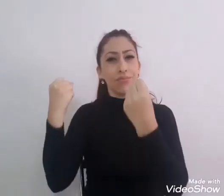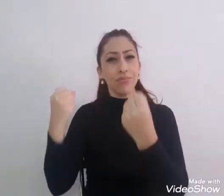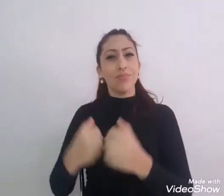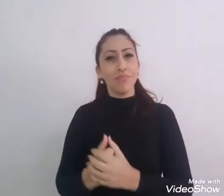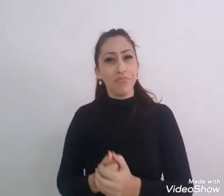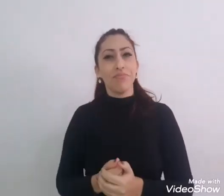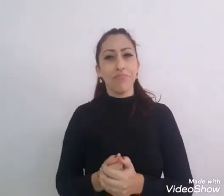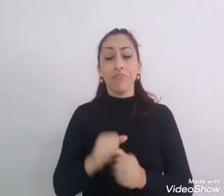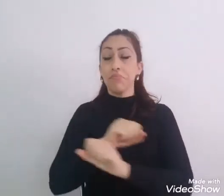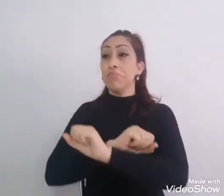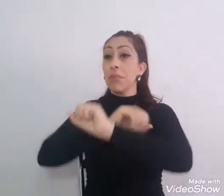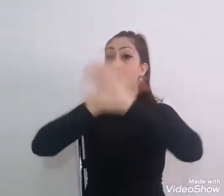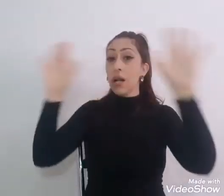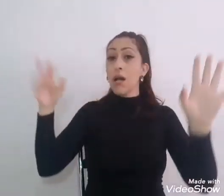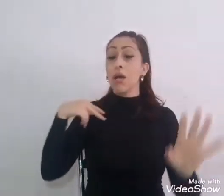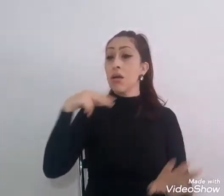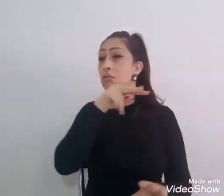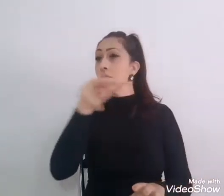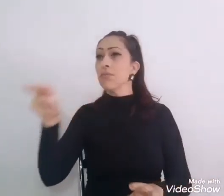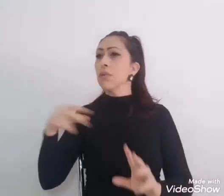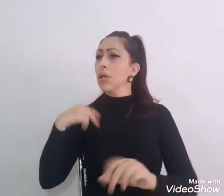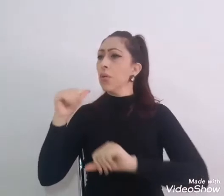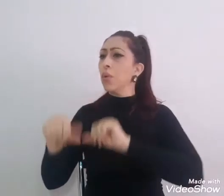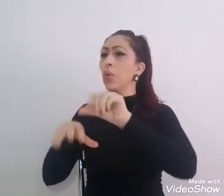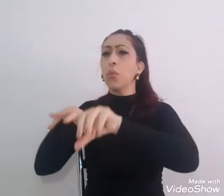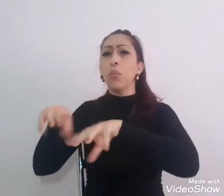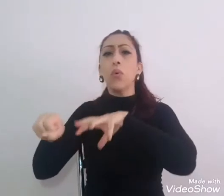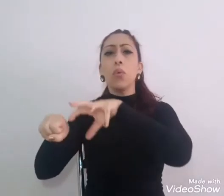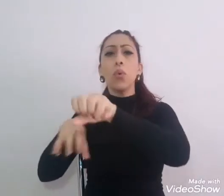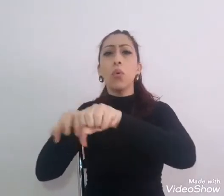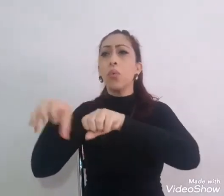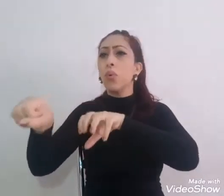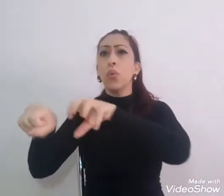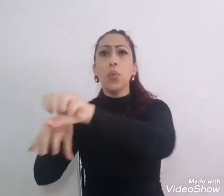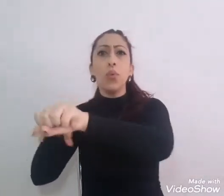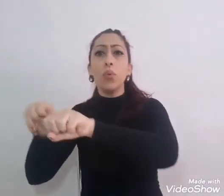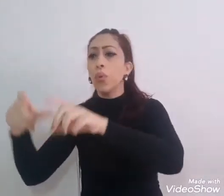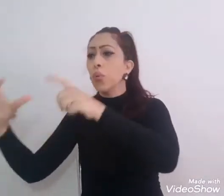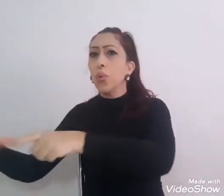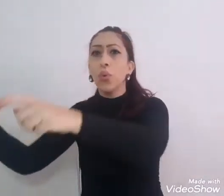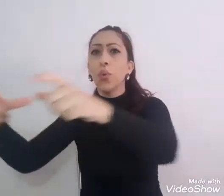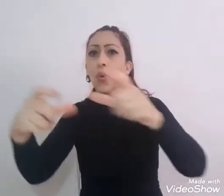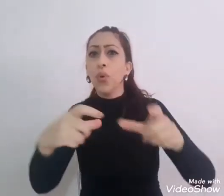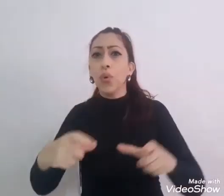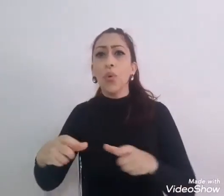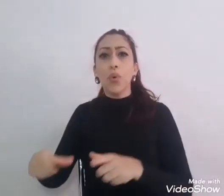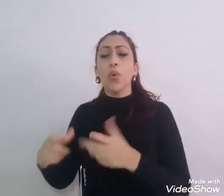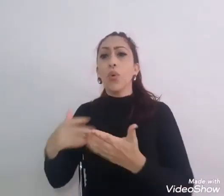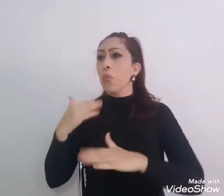Porque os povos, eles vão dominando tanto o uso dos metais, o trabalho com os metais, quanto o